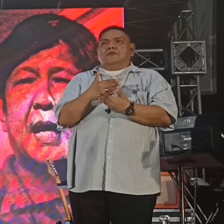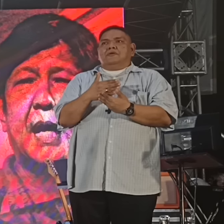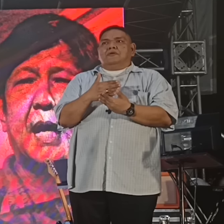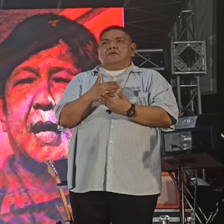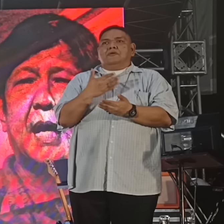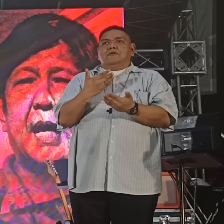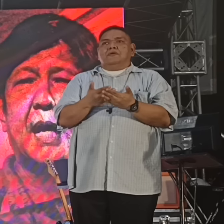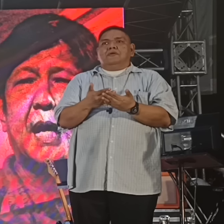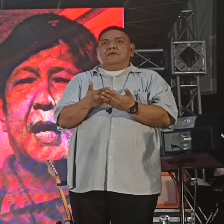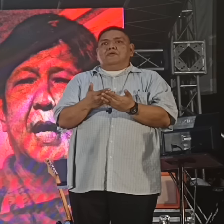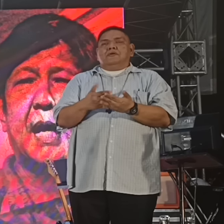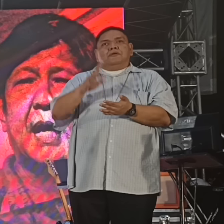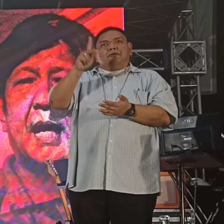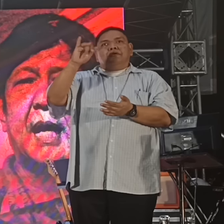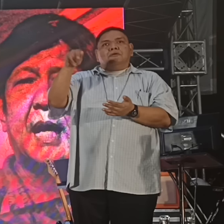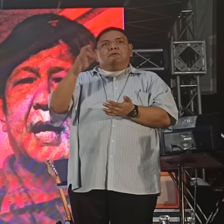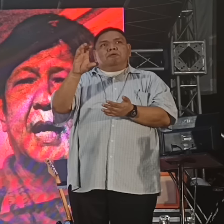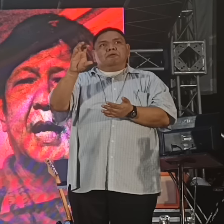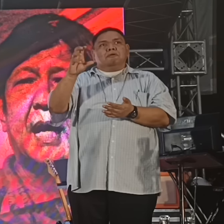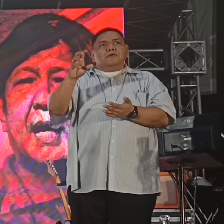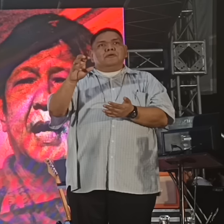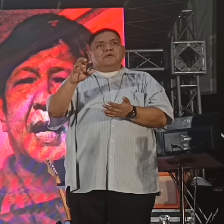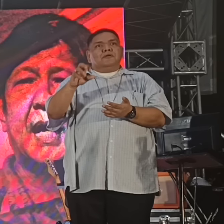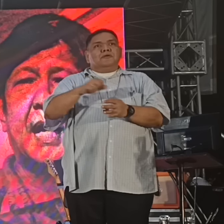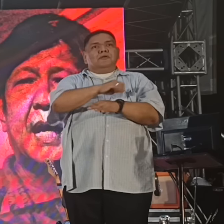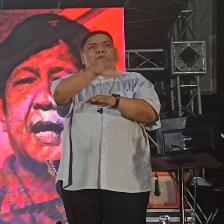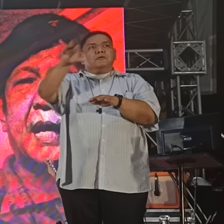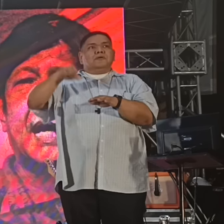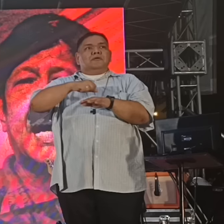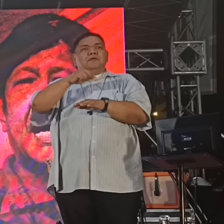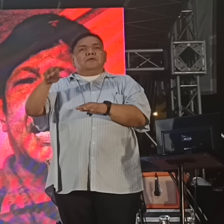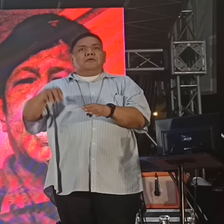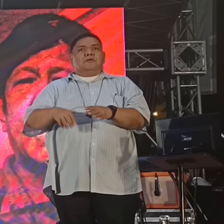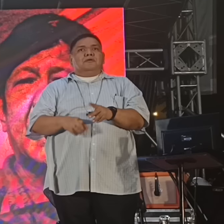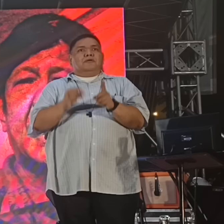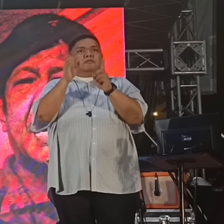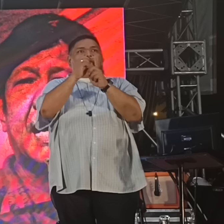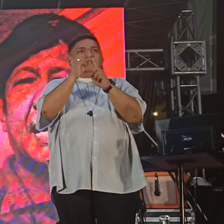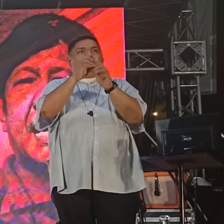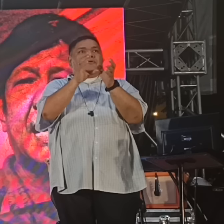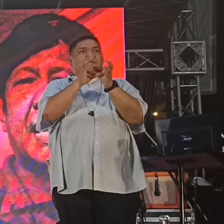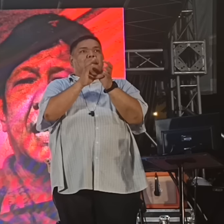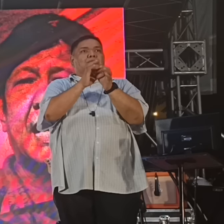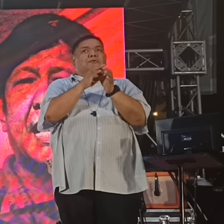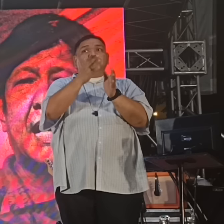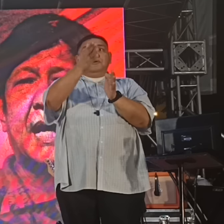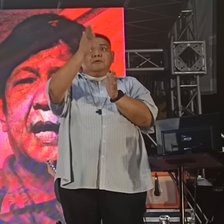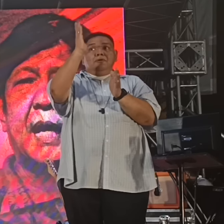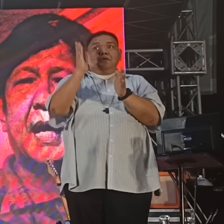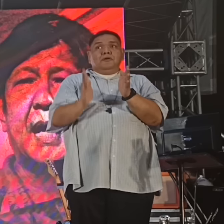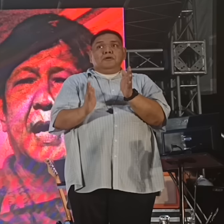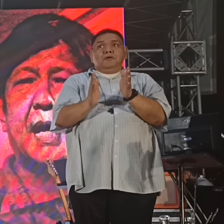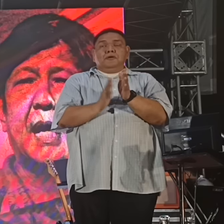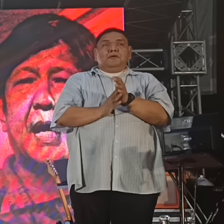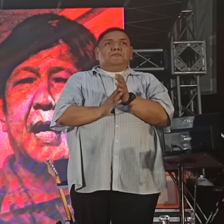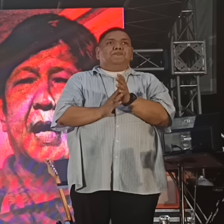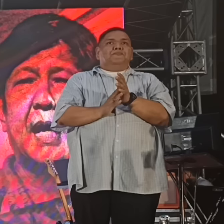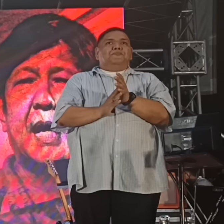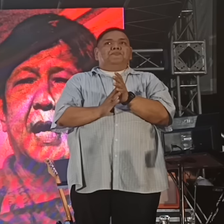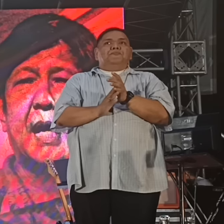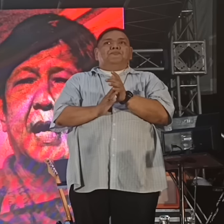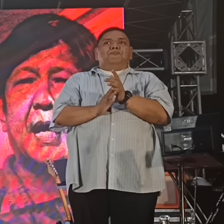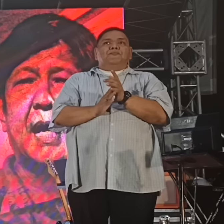peaceful member kayo ng LGC dahil ang pinapalaganap nyo ay salita ng Diyos. Amo!